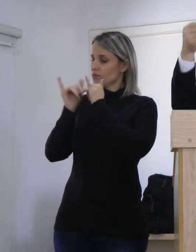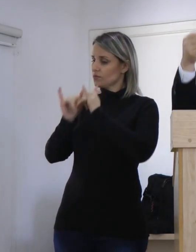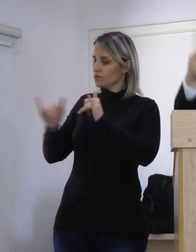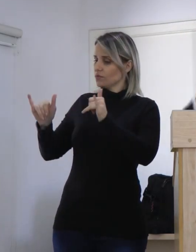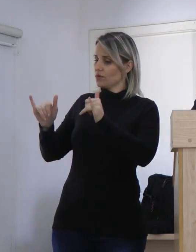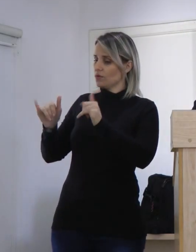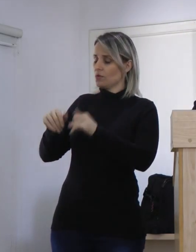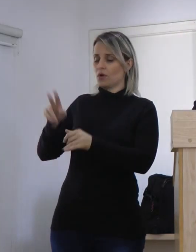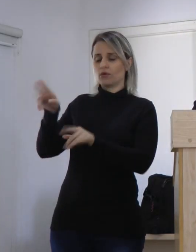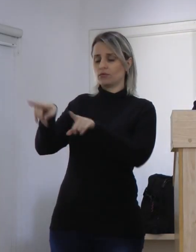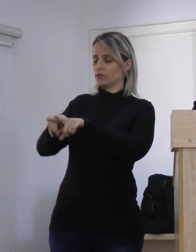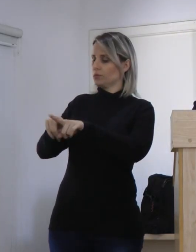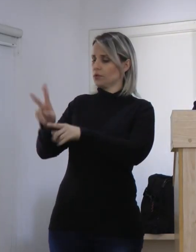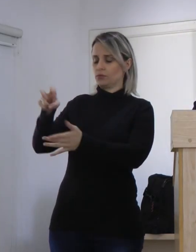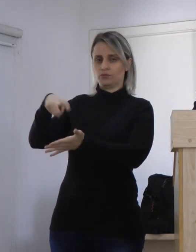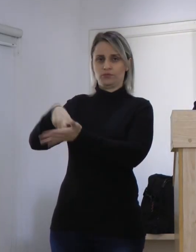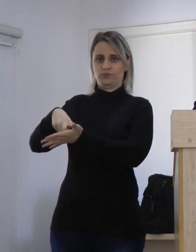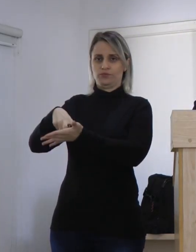tornes a pecar.